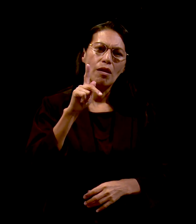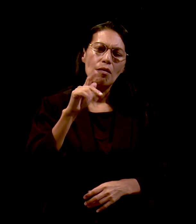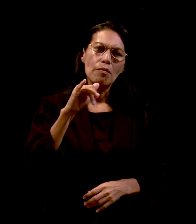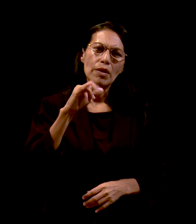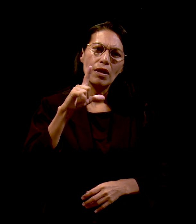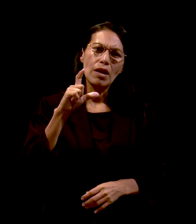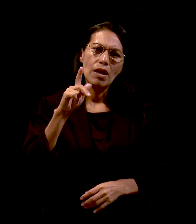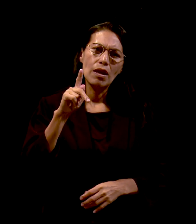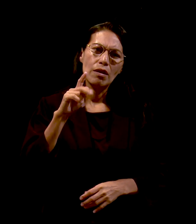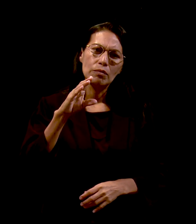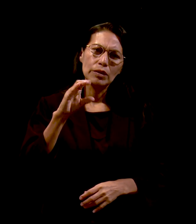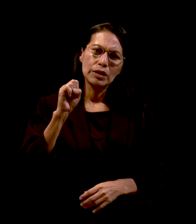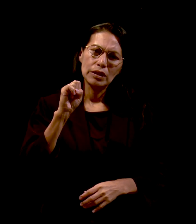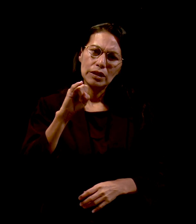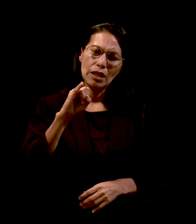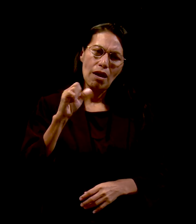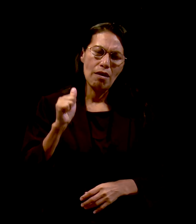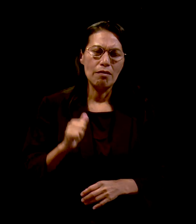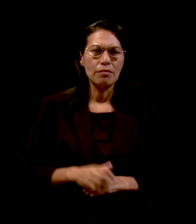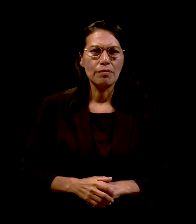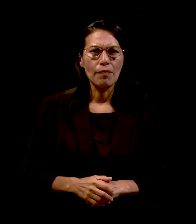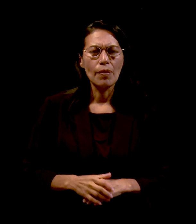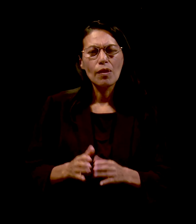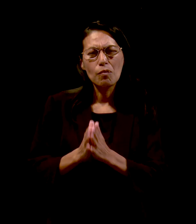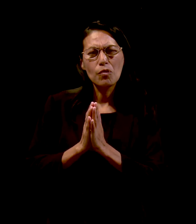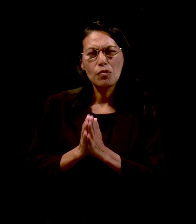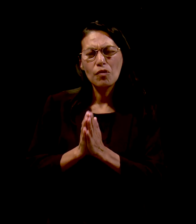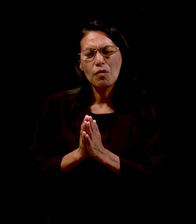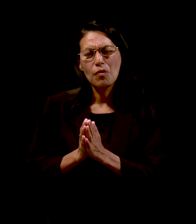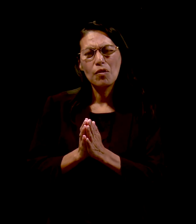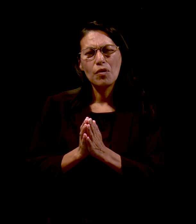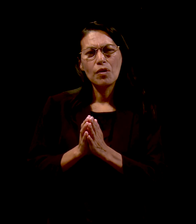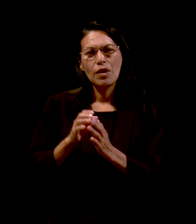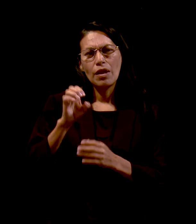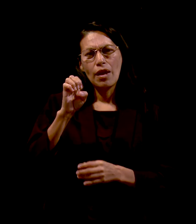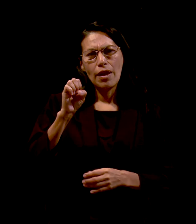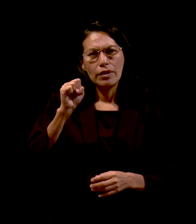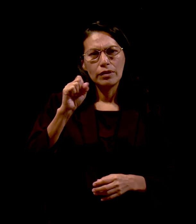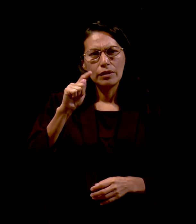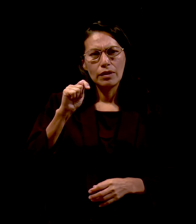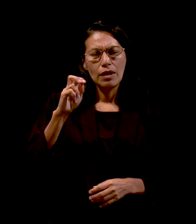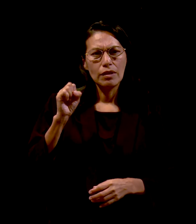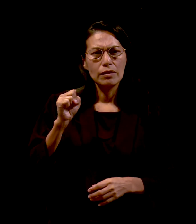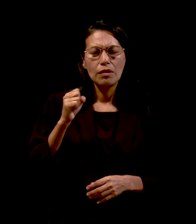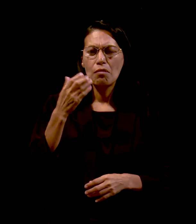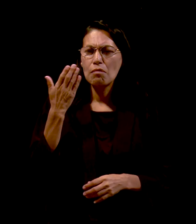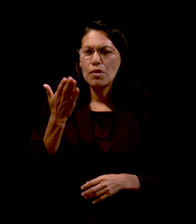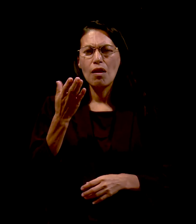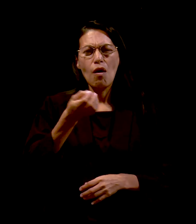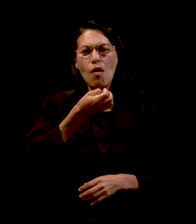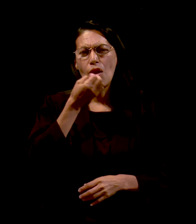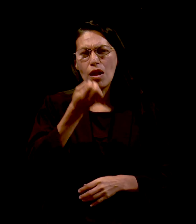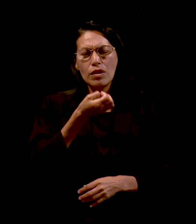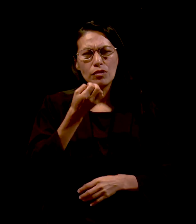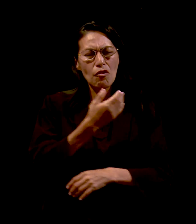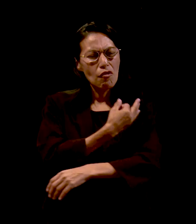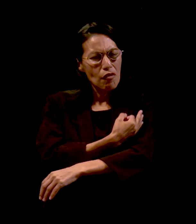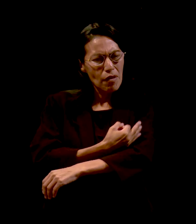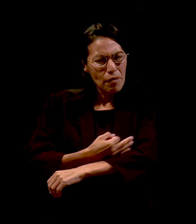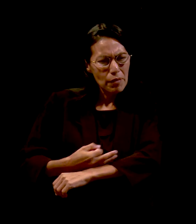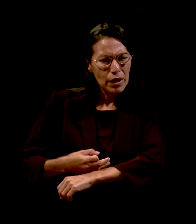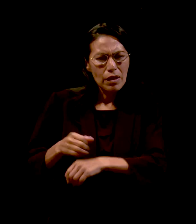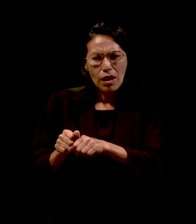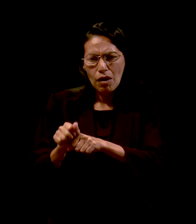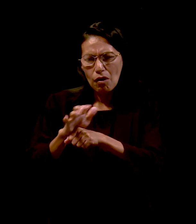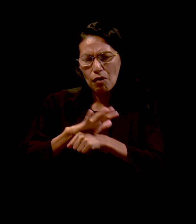rosalía extras gavilla orar por mi familia que tenemos cobit letras haz